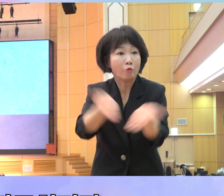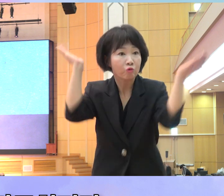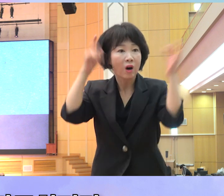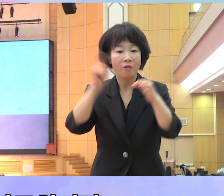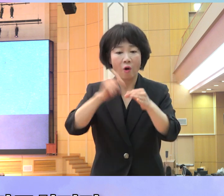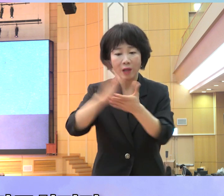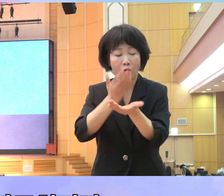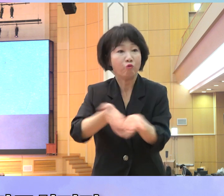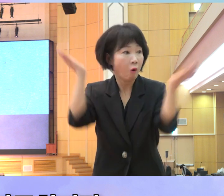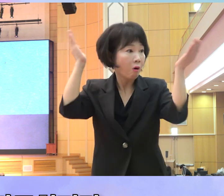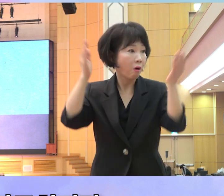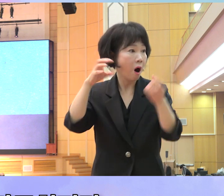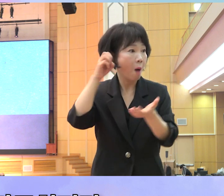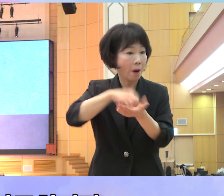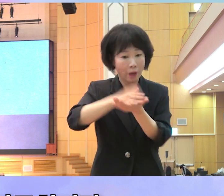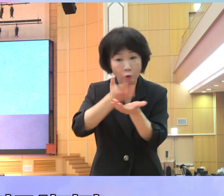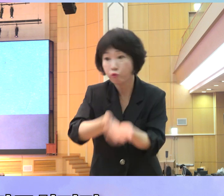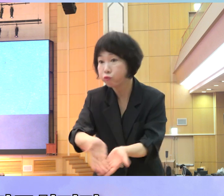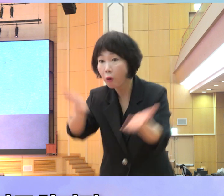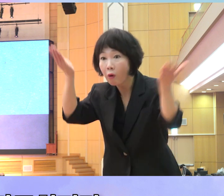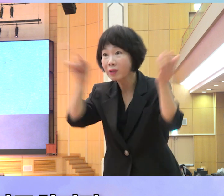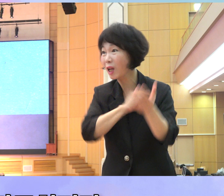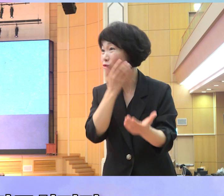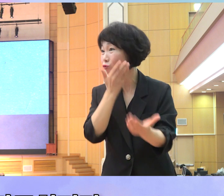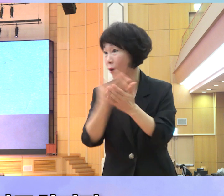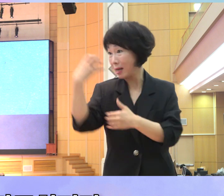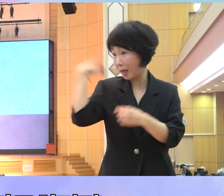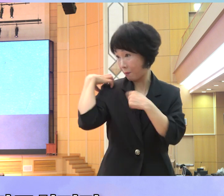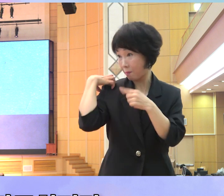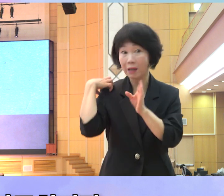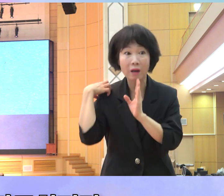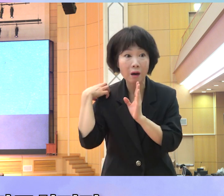게 예수님의 핵심 사역이었냐라는 거예요.